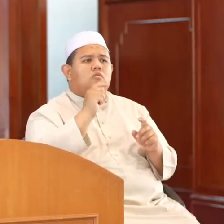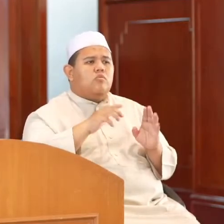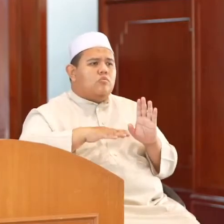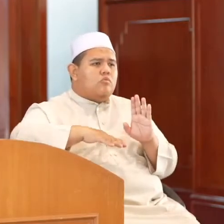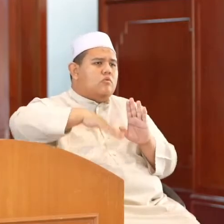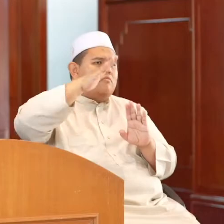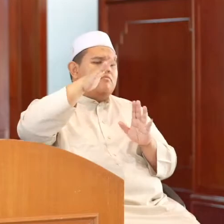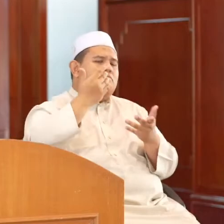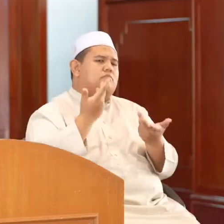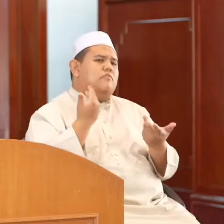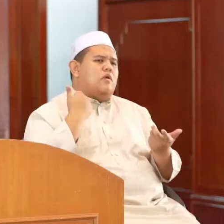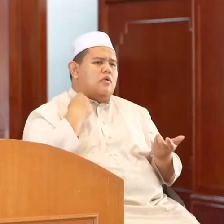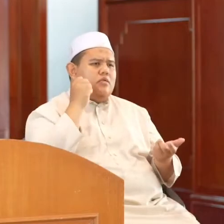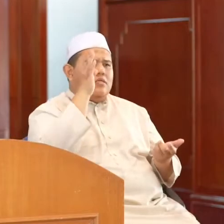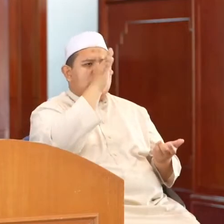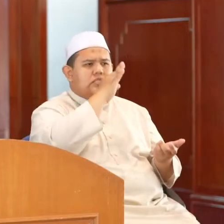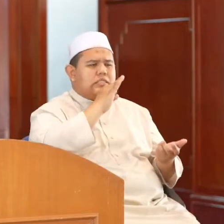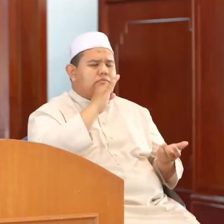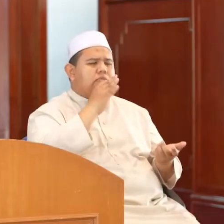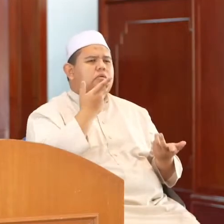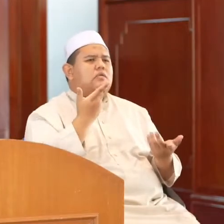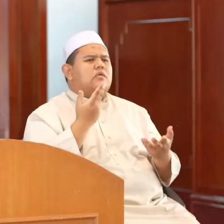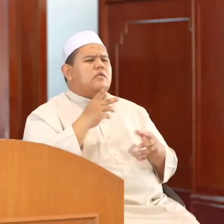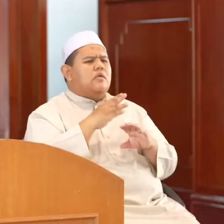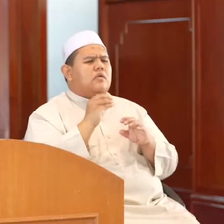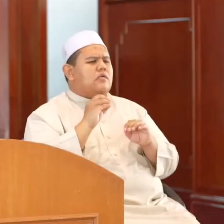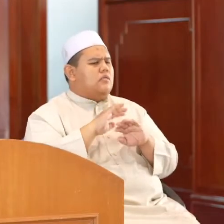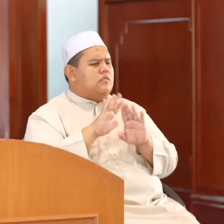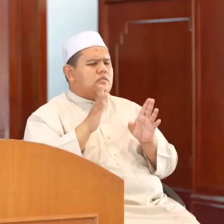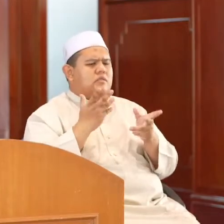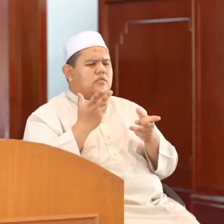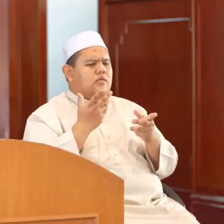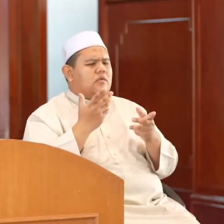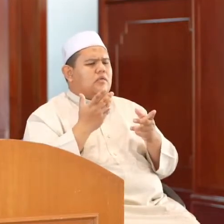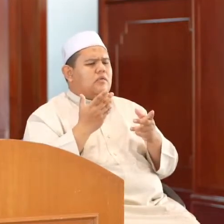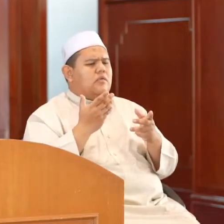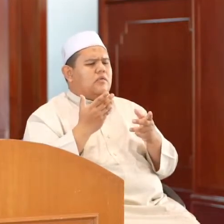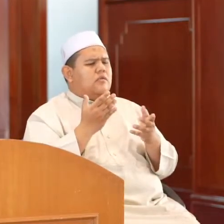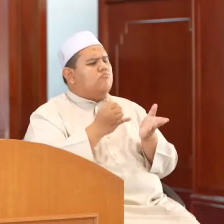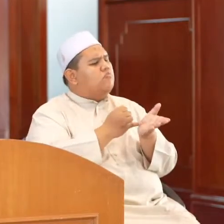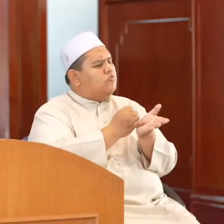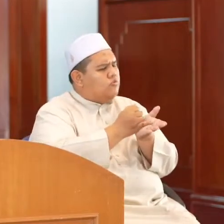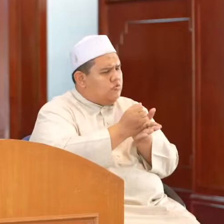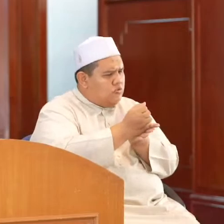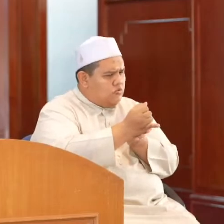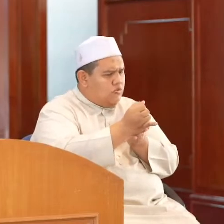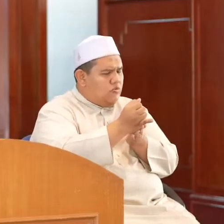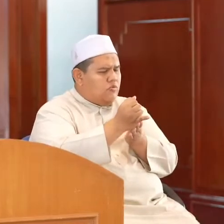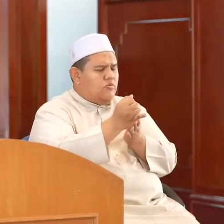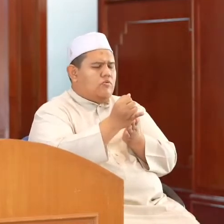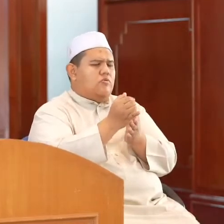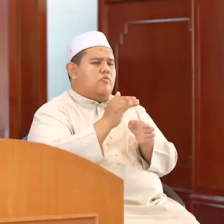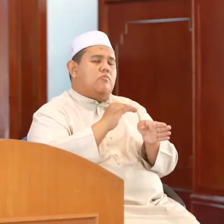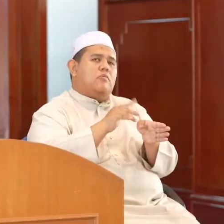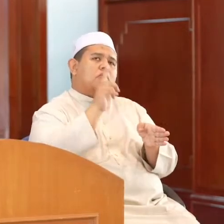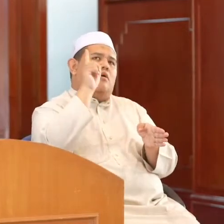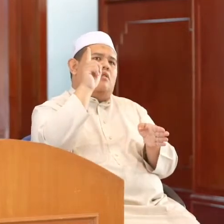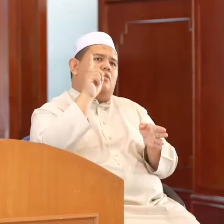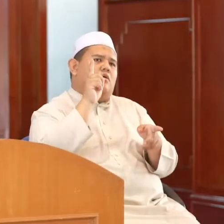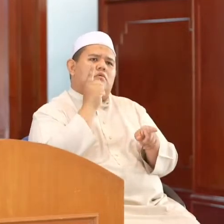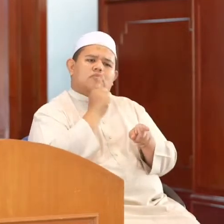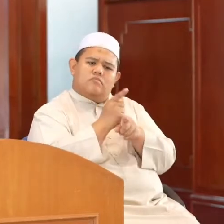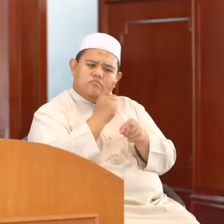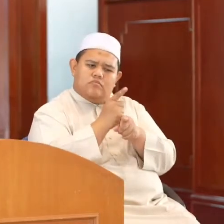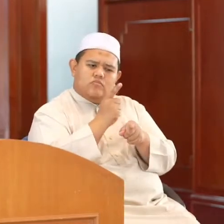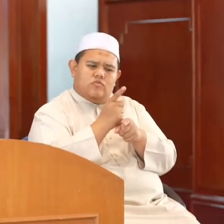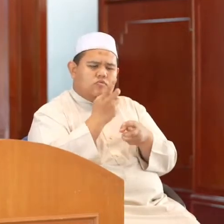Kita masih lagi ada sifat budak-budak dan kita tidak benar dalam ubudiyah kita pada Tuhan. Hari ini mujahadah